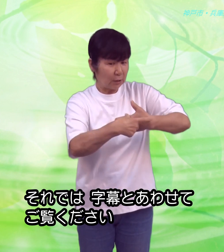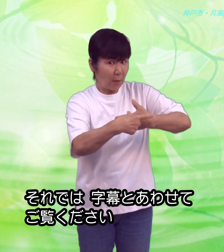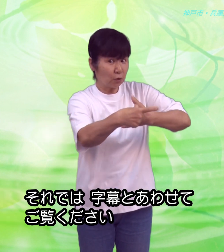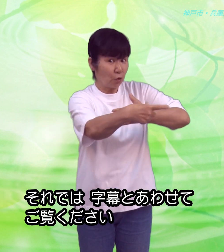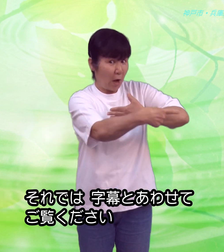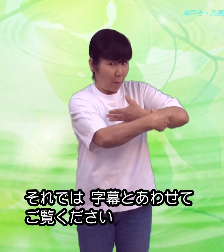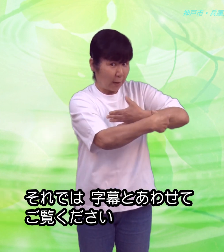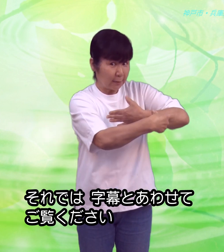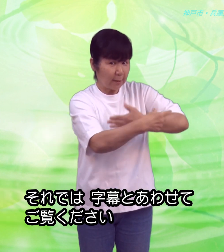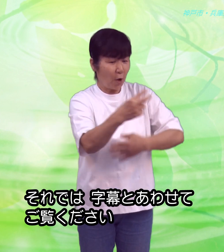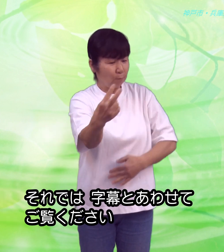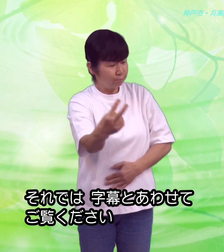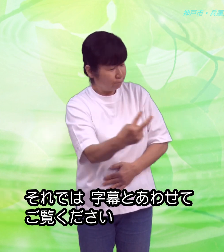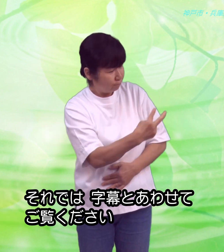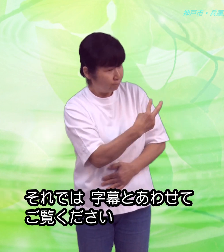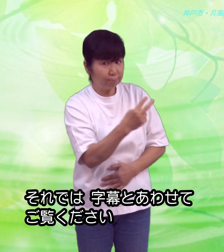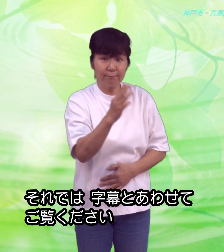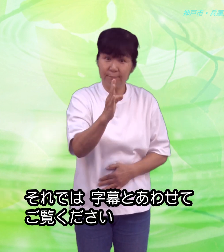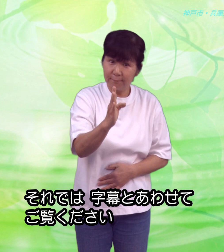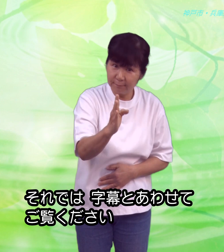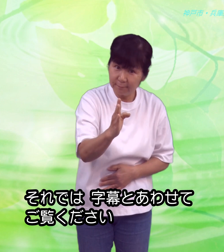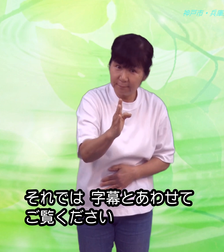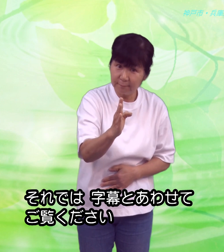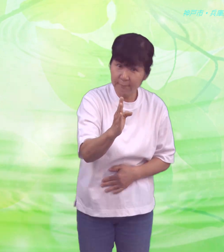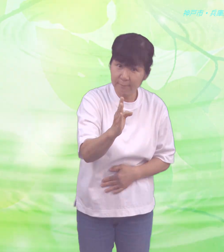字幕と併せてご覧下さい